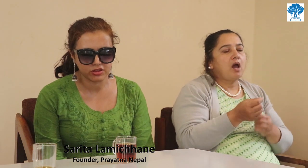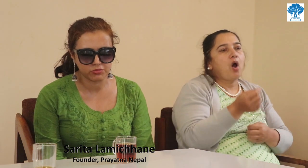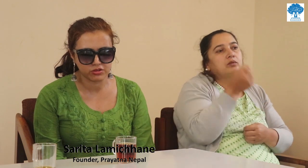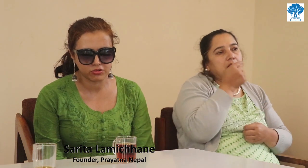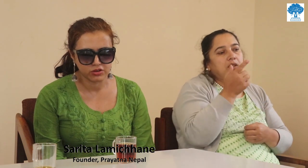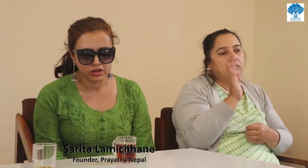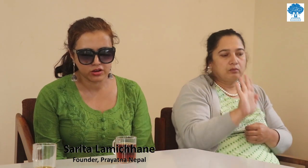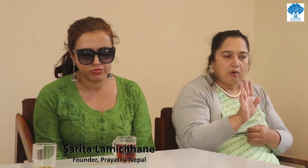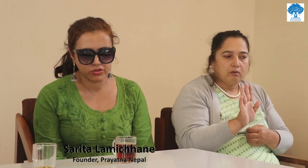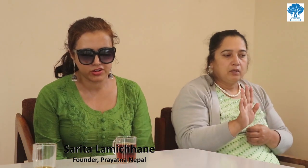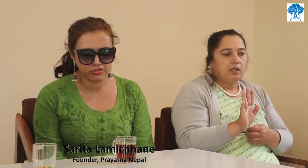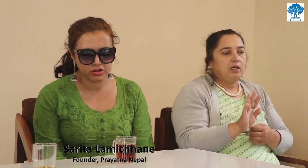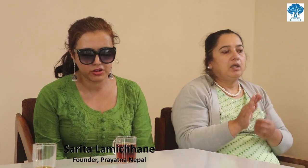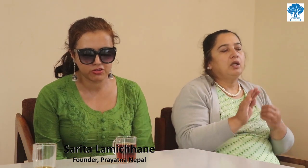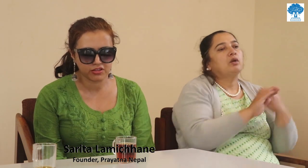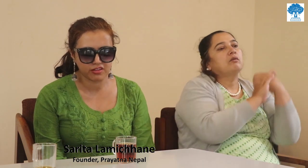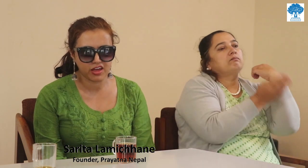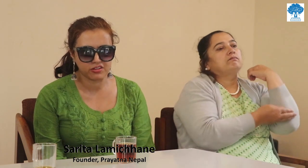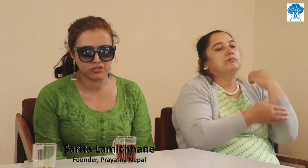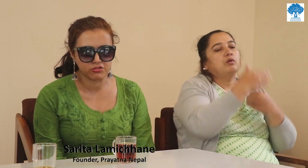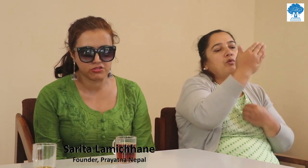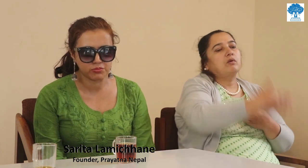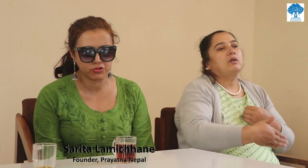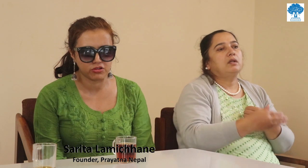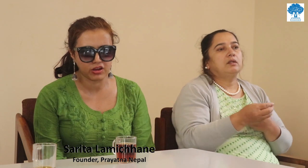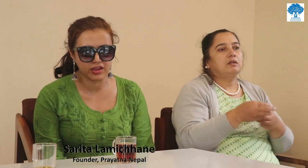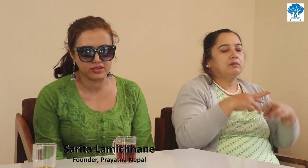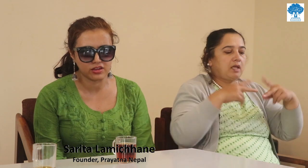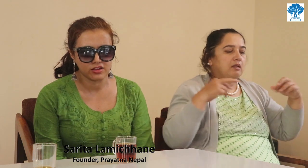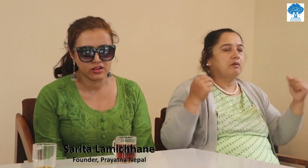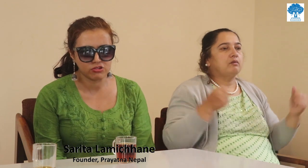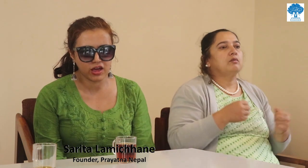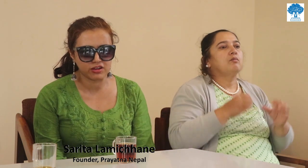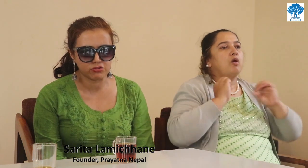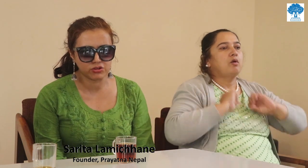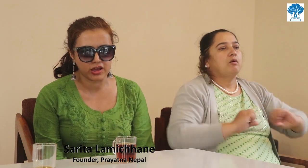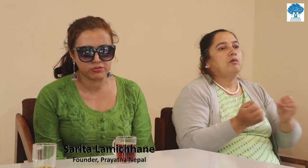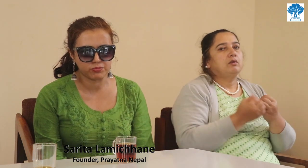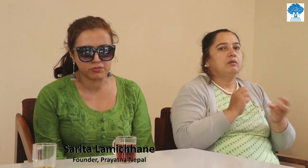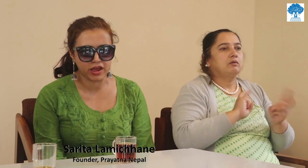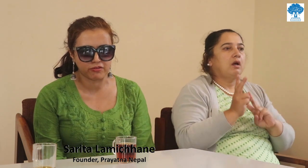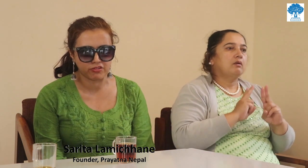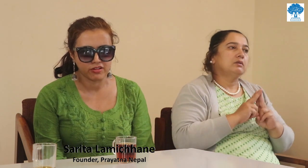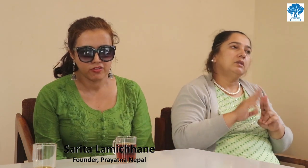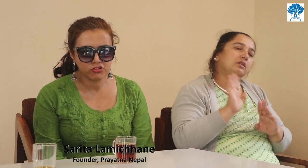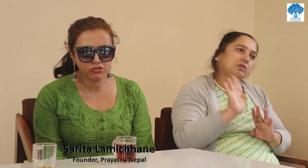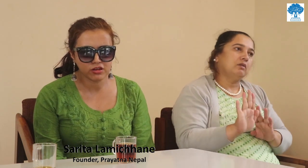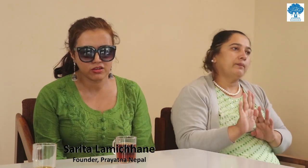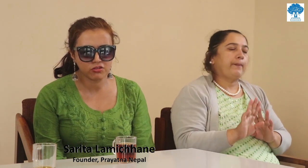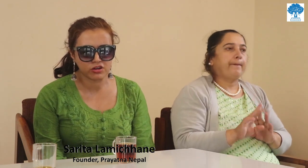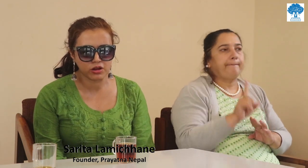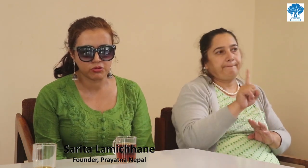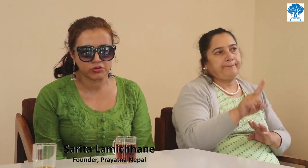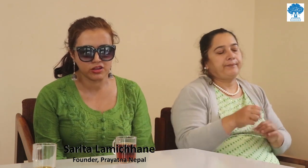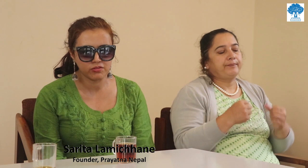पिल्सहरू, यो गर्भनिरोधका साधनहरू चाहिँ लगाइदिने, त्यो खालको कुराहरू चाहिँ भएको छ तर एउटा